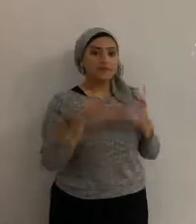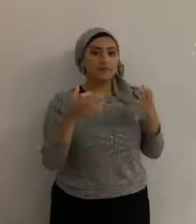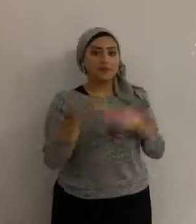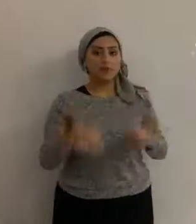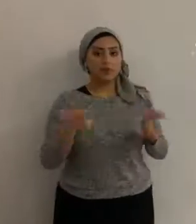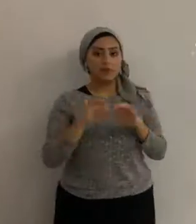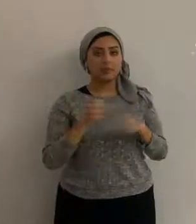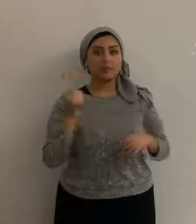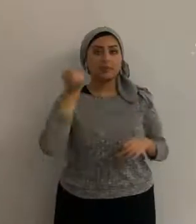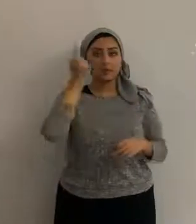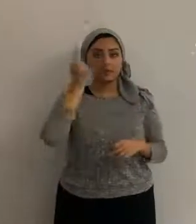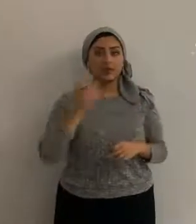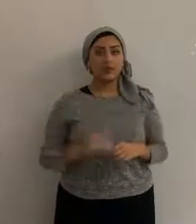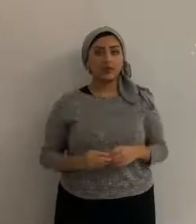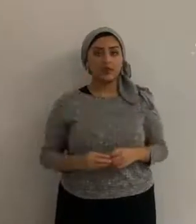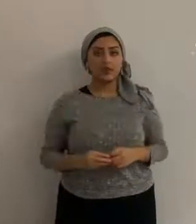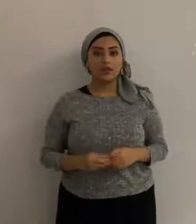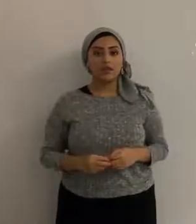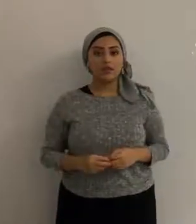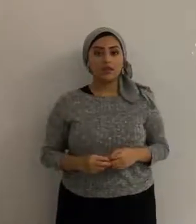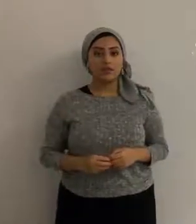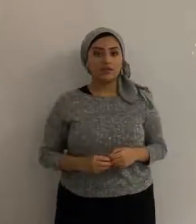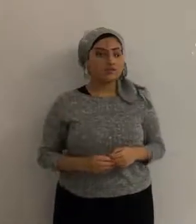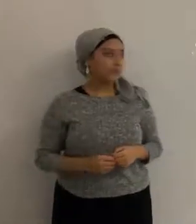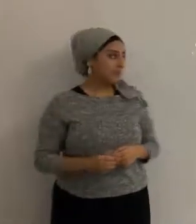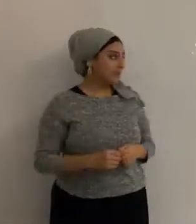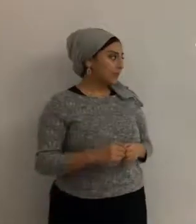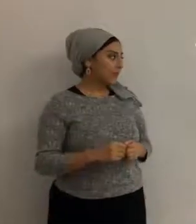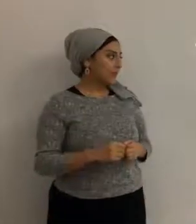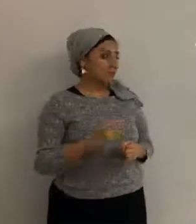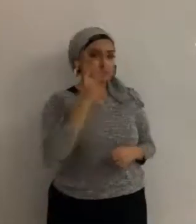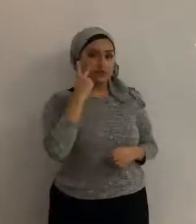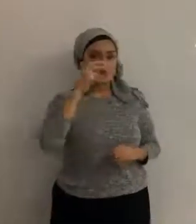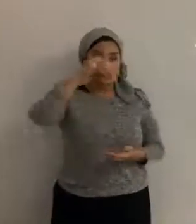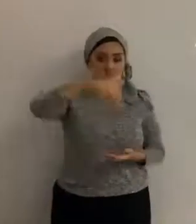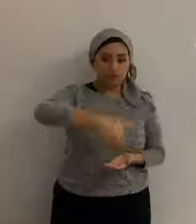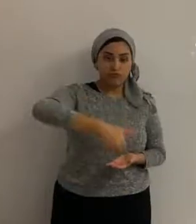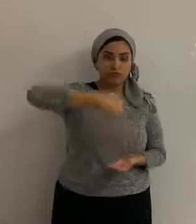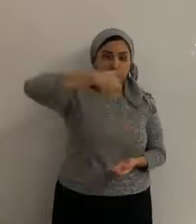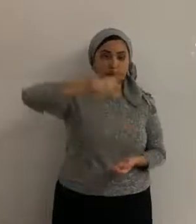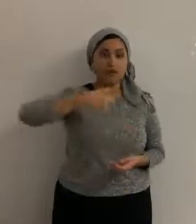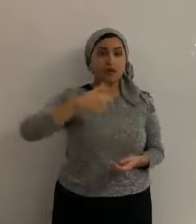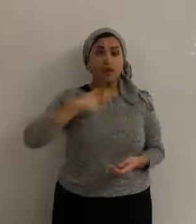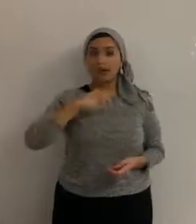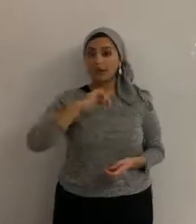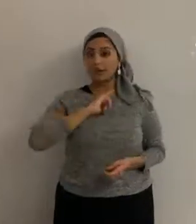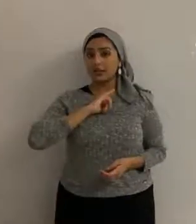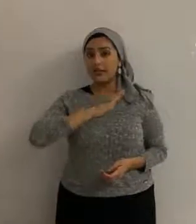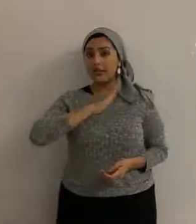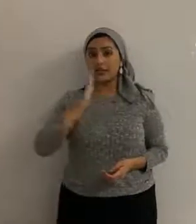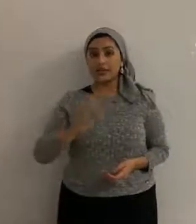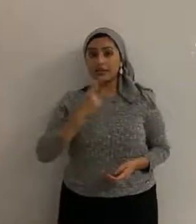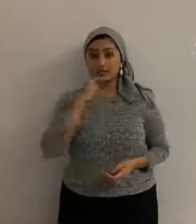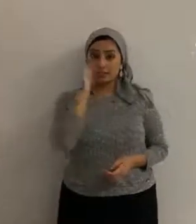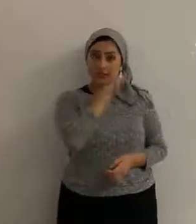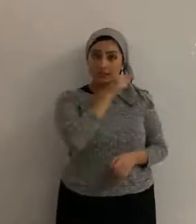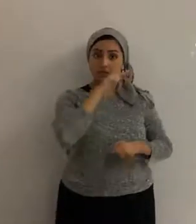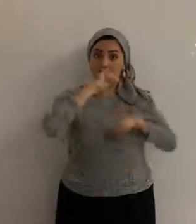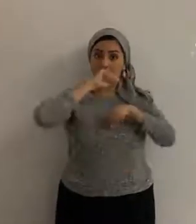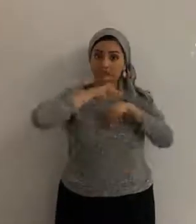en cuenta, y vemos una retroexcavadora. Ahora, en ningún momento yo he dicho que ahí iba a ser el templo. Ojo, atención,